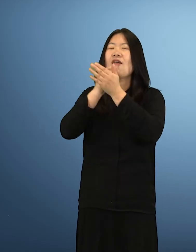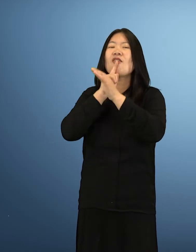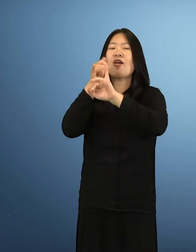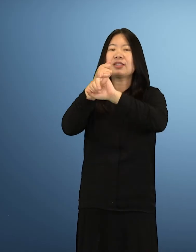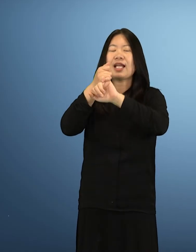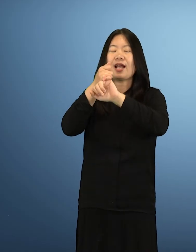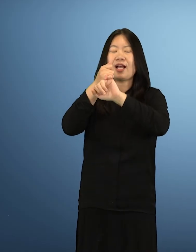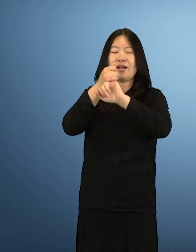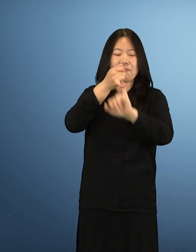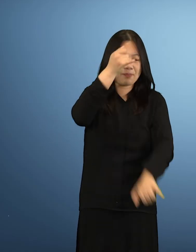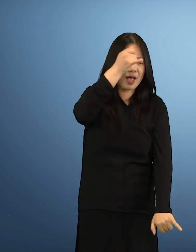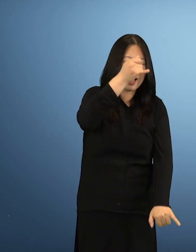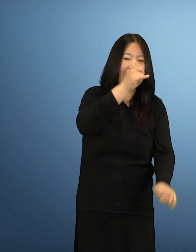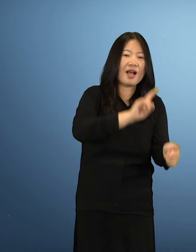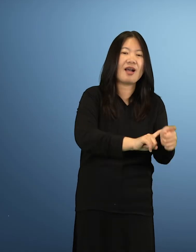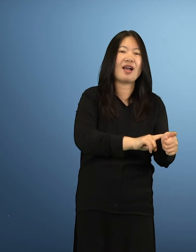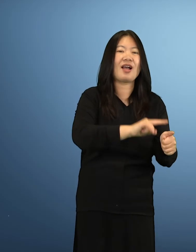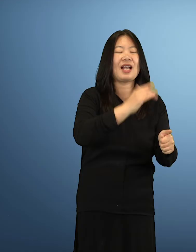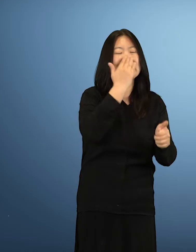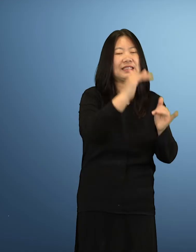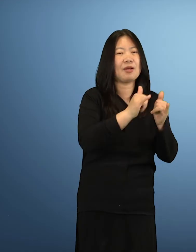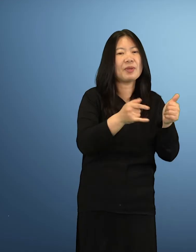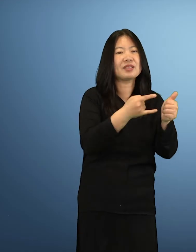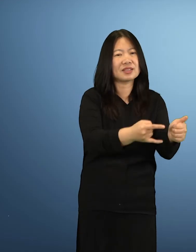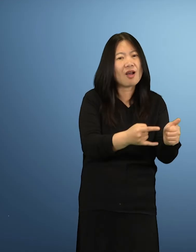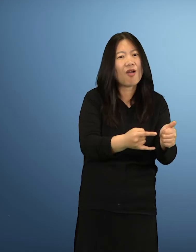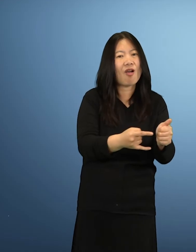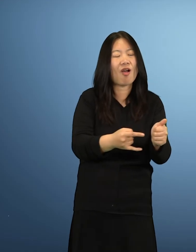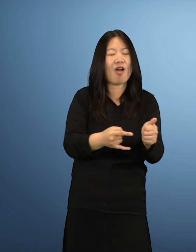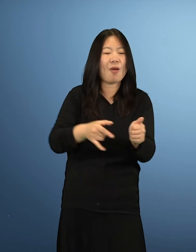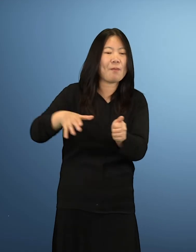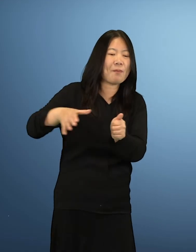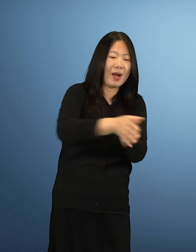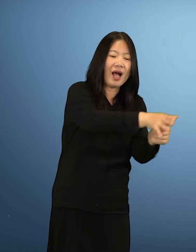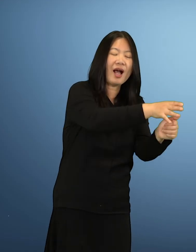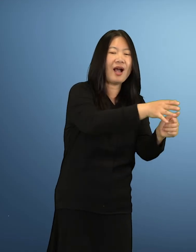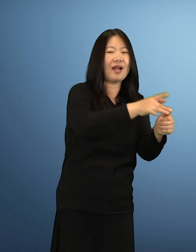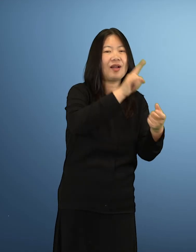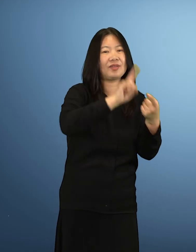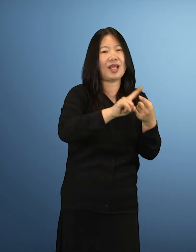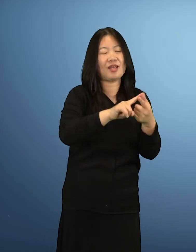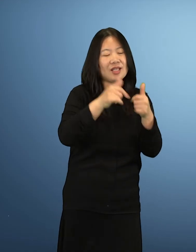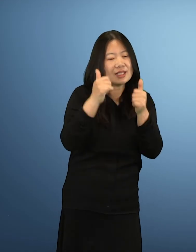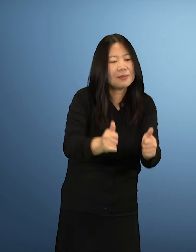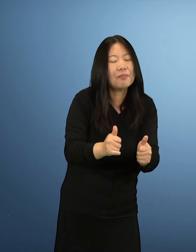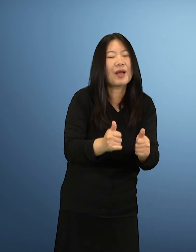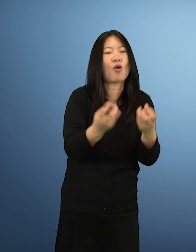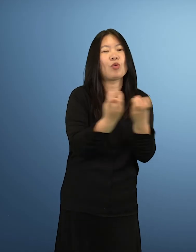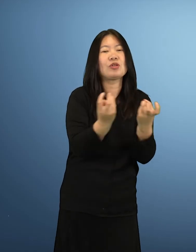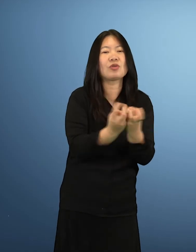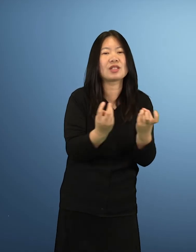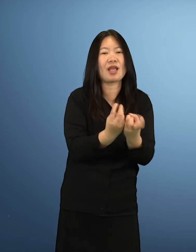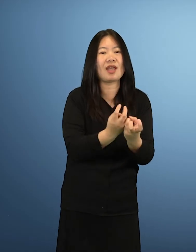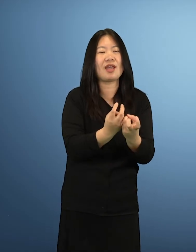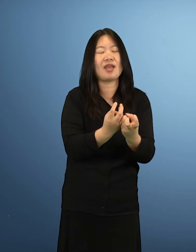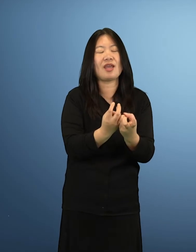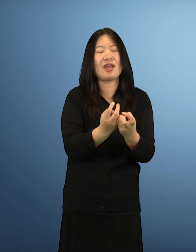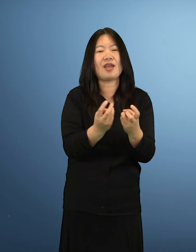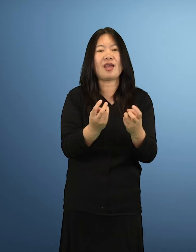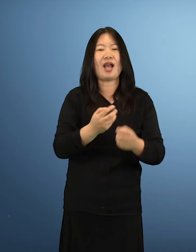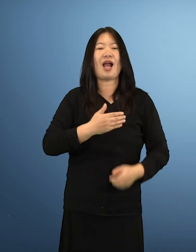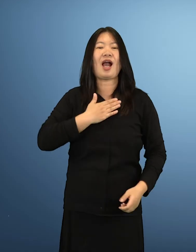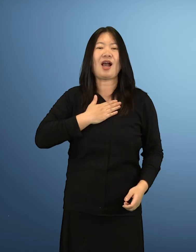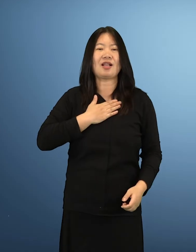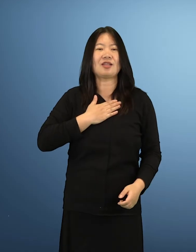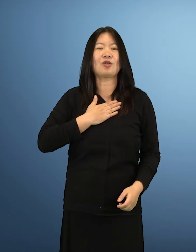관계를 깨버린 하나님의 백성들을 어떻게 심판할 것인가, 이렇게 소개하고 있어요.